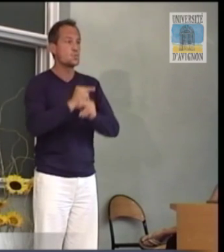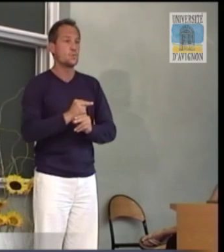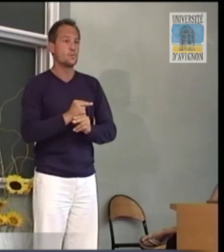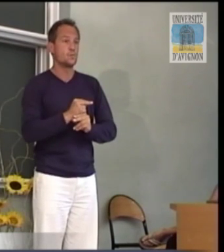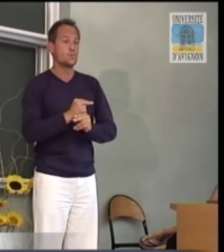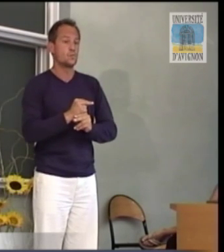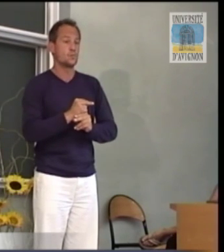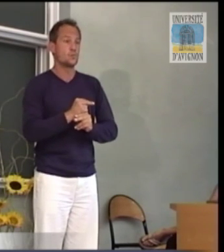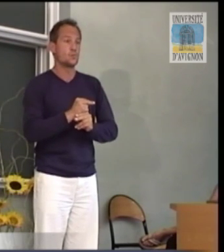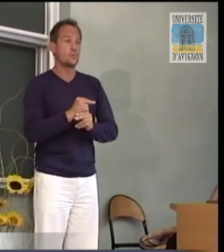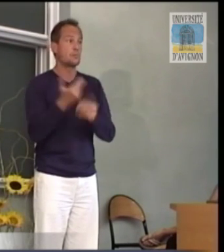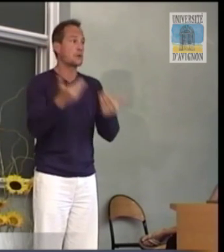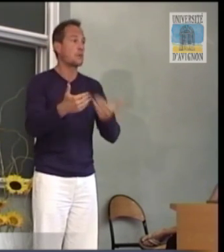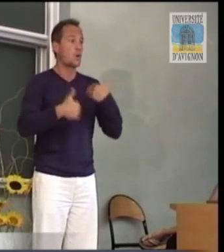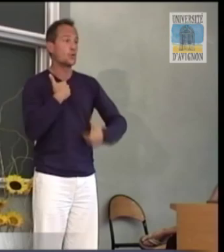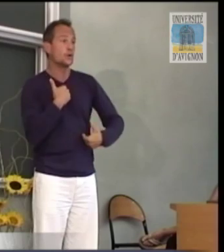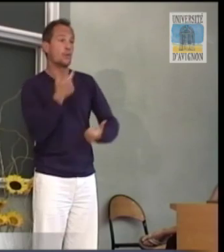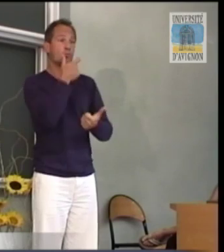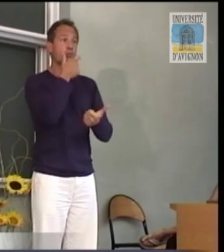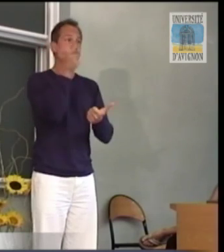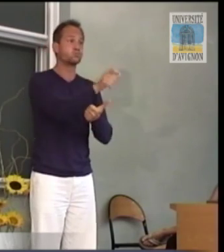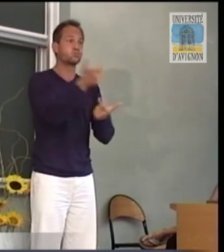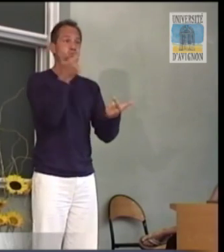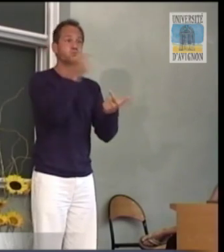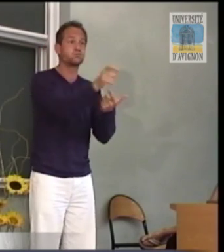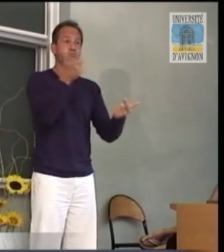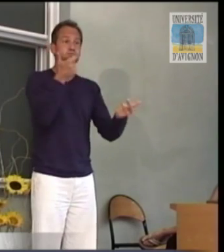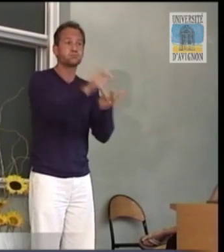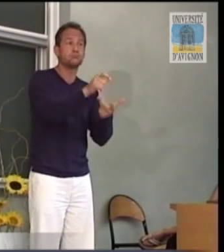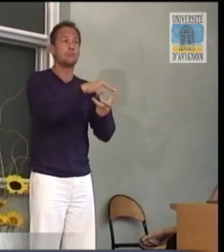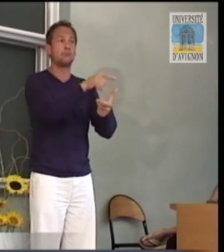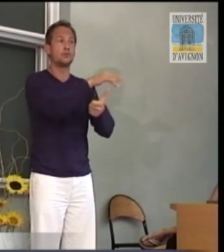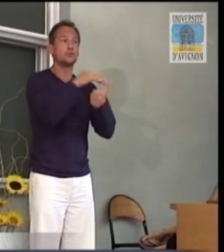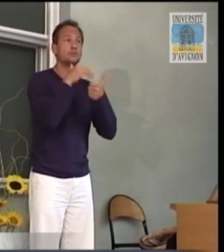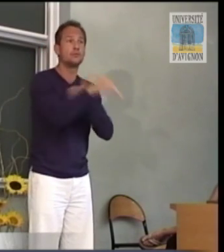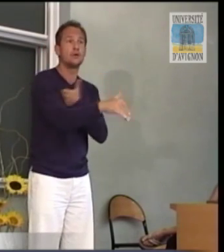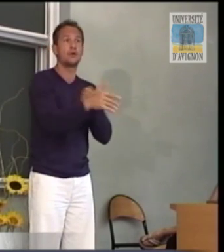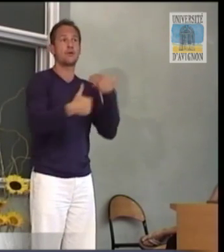on le fout à toutes les sauces. Handicap social, handicap,